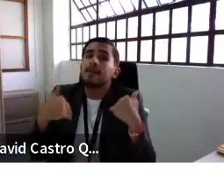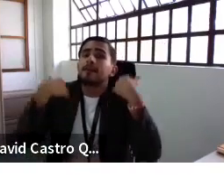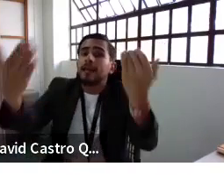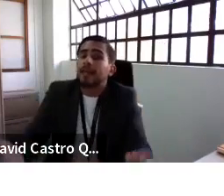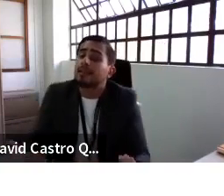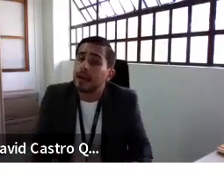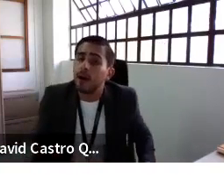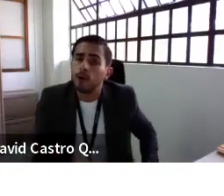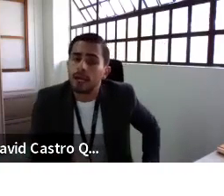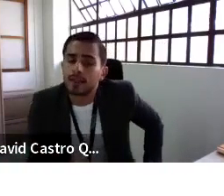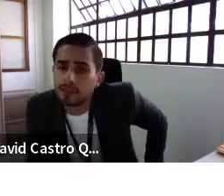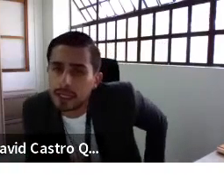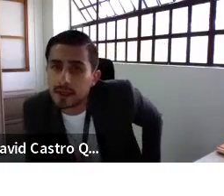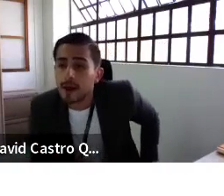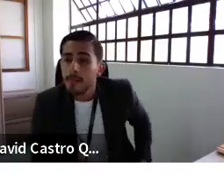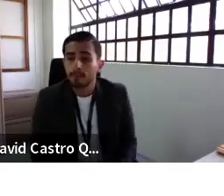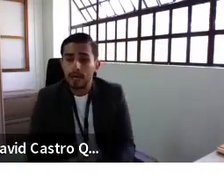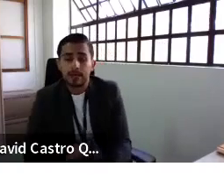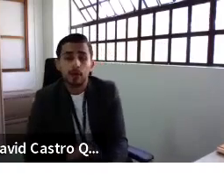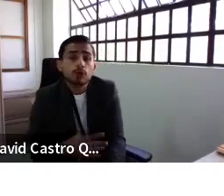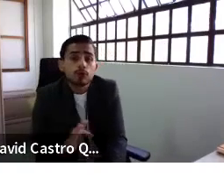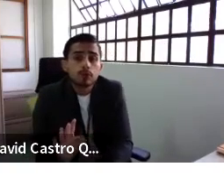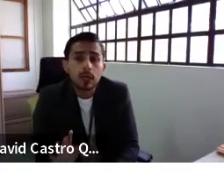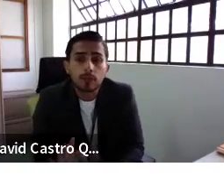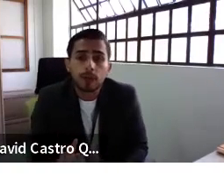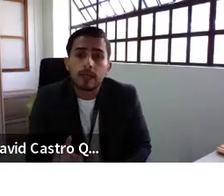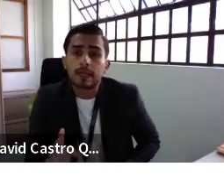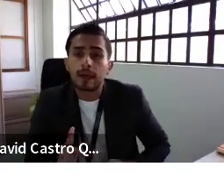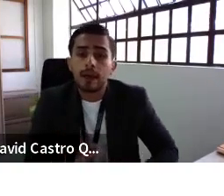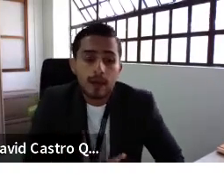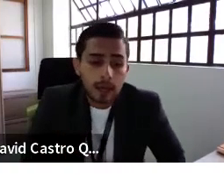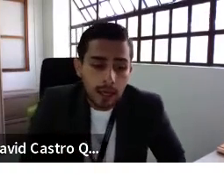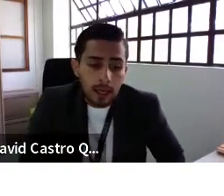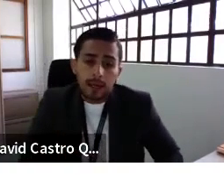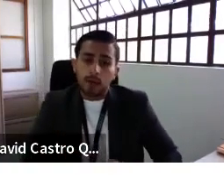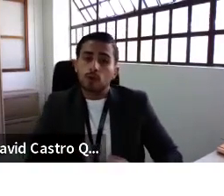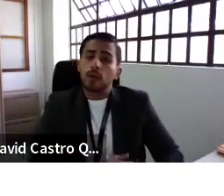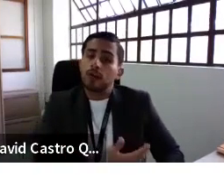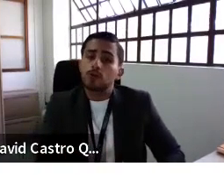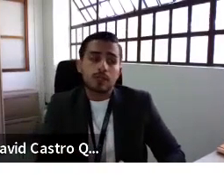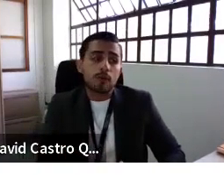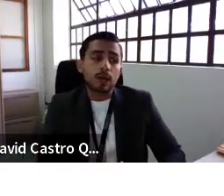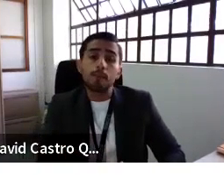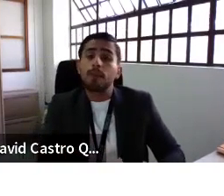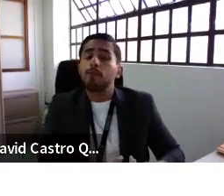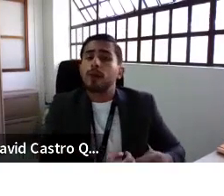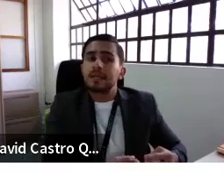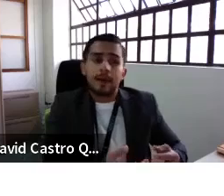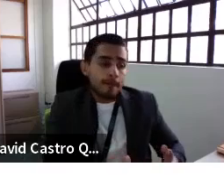de la entrega o de la transferencia de ese recurso cierto puede ser que con el recurso si se cuente y puede ser que